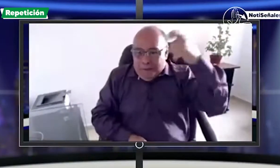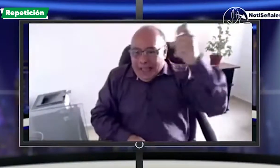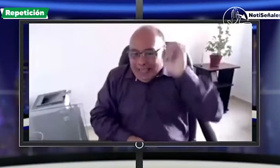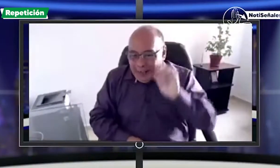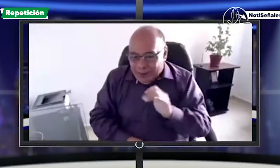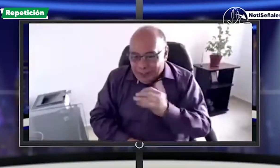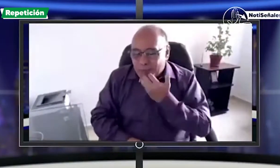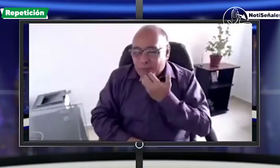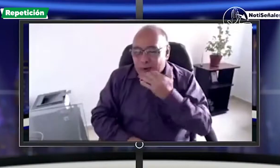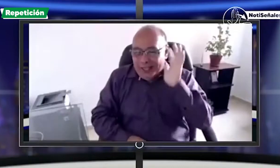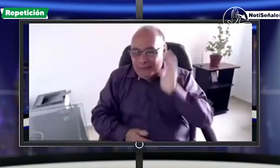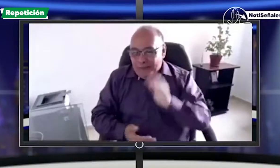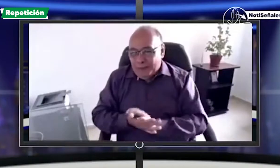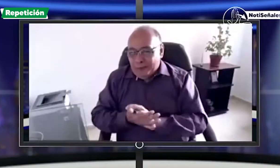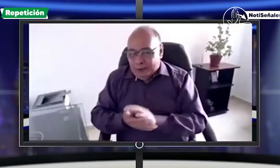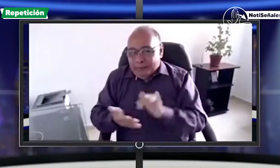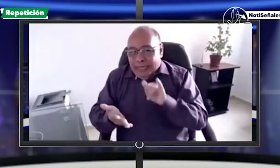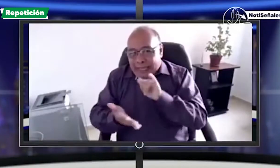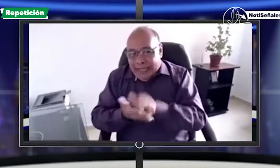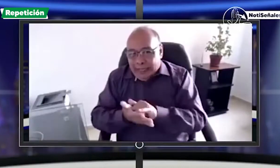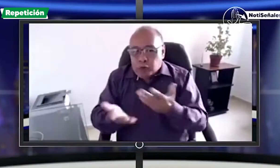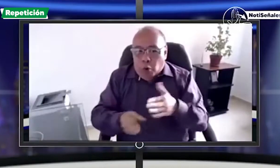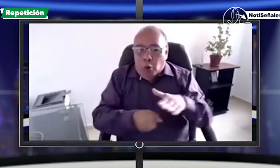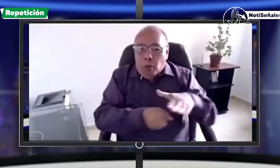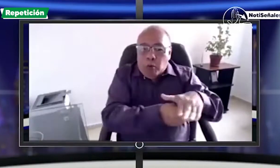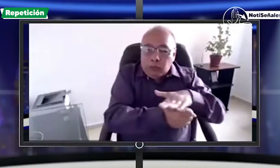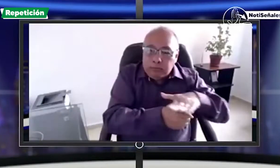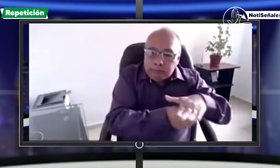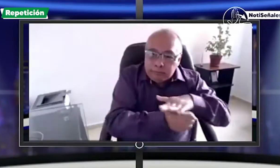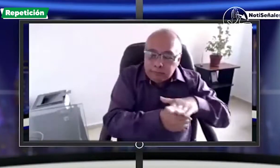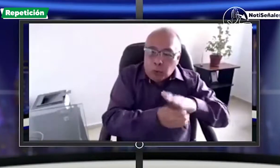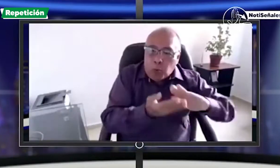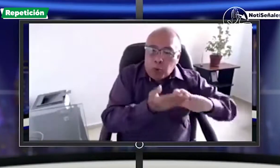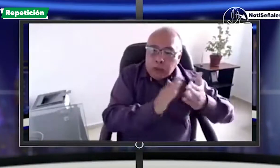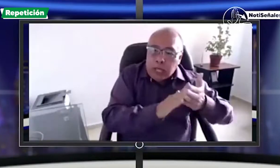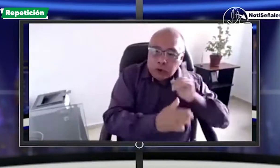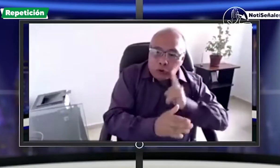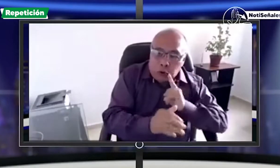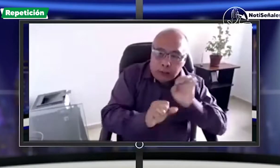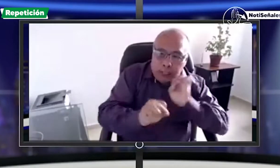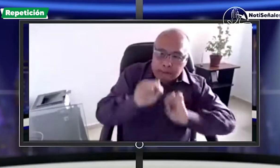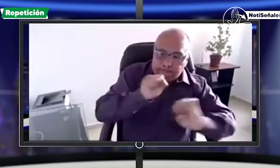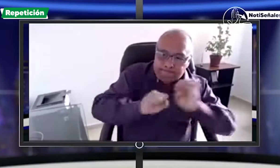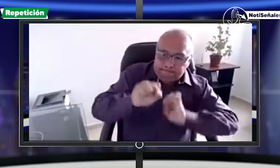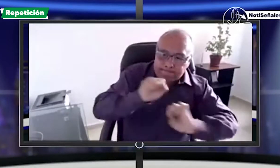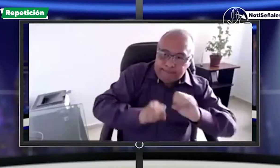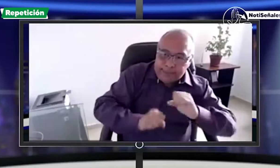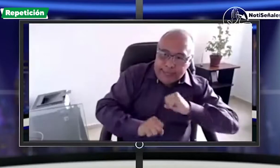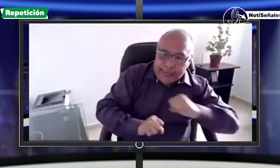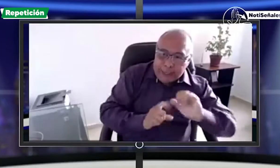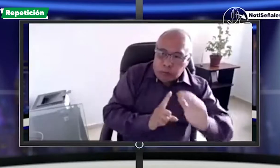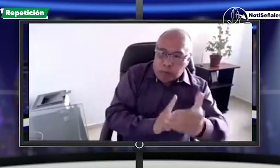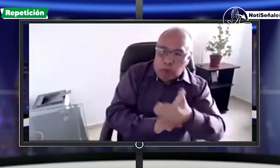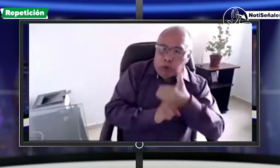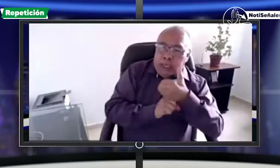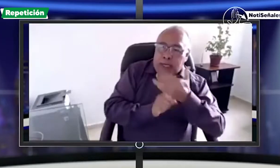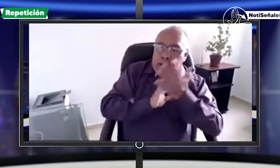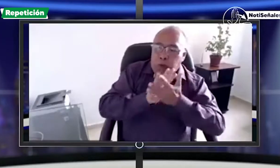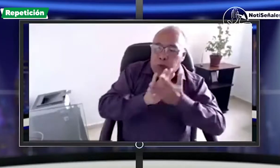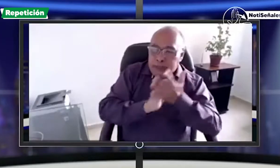lengua o que lo pongan a hacer otra función que no tenga nada que ver con eso como ir a lavar baños entonces pues pensamos que es una